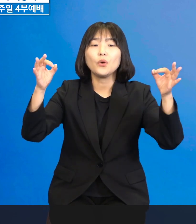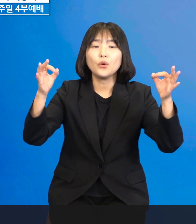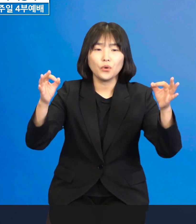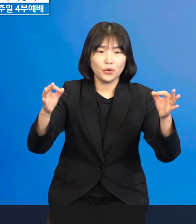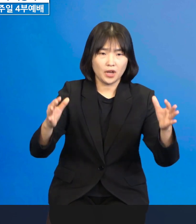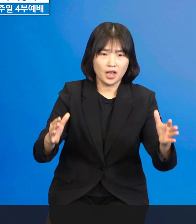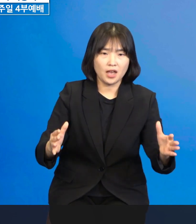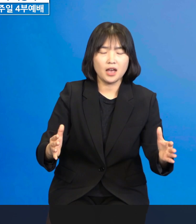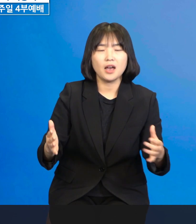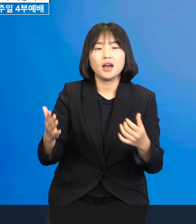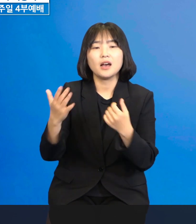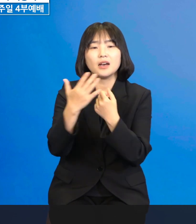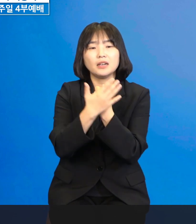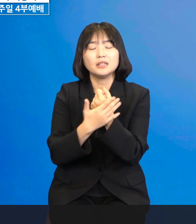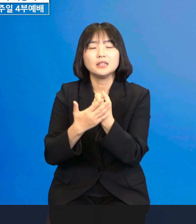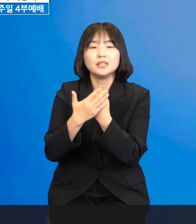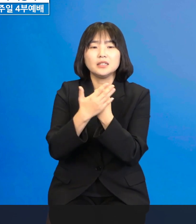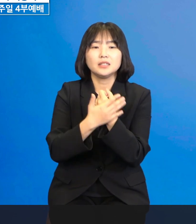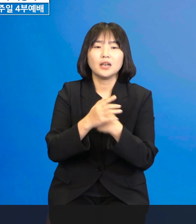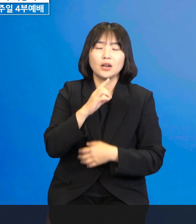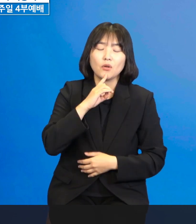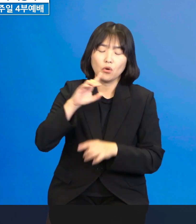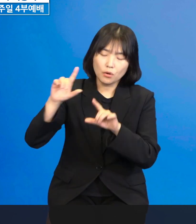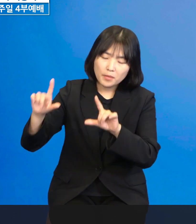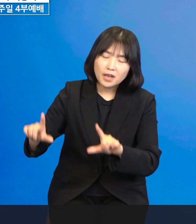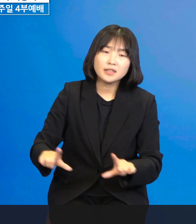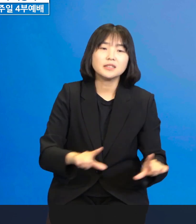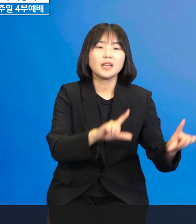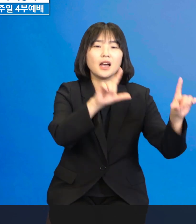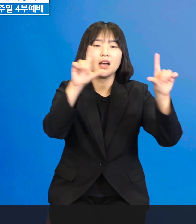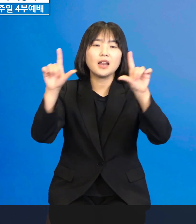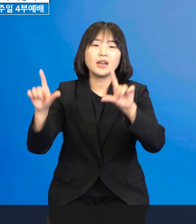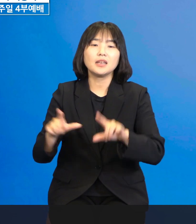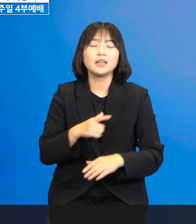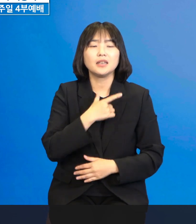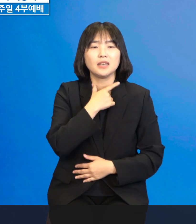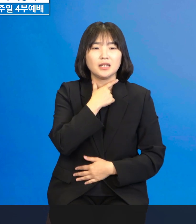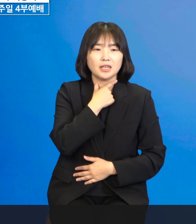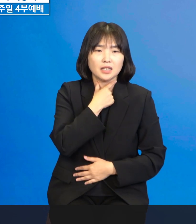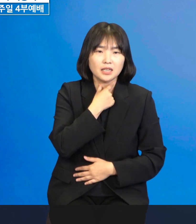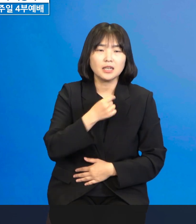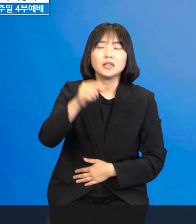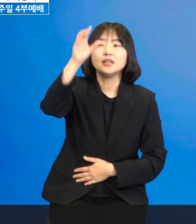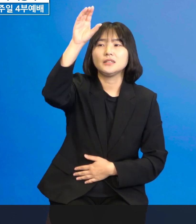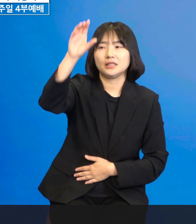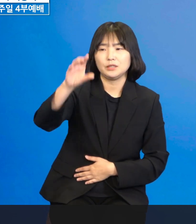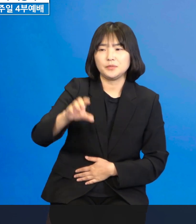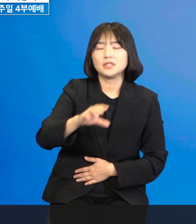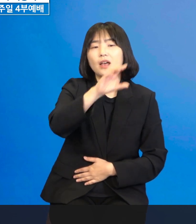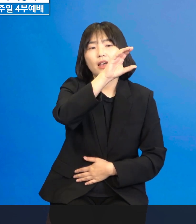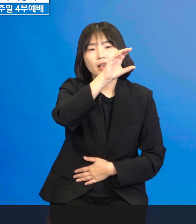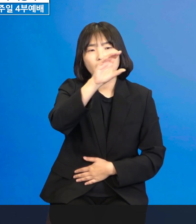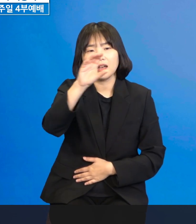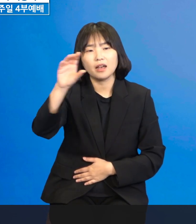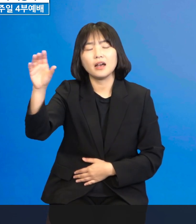살아가는 동안 은혜로만 살리